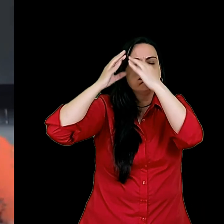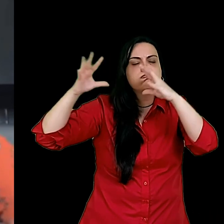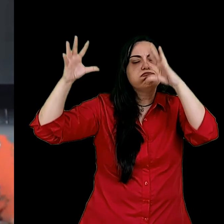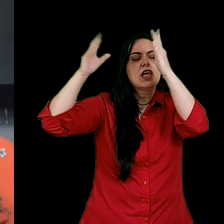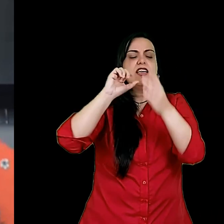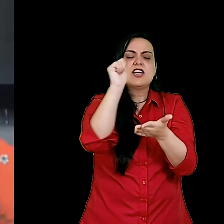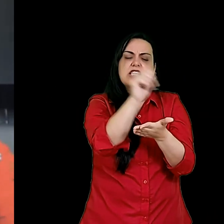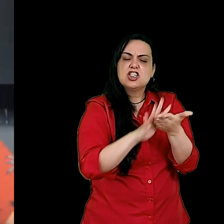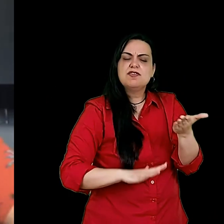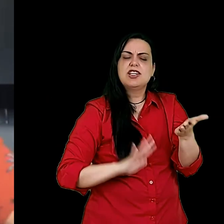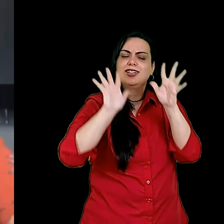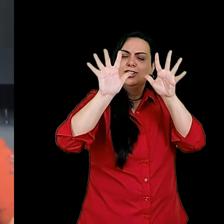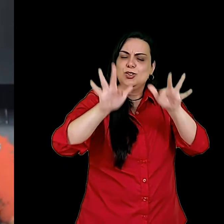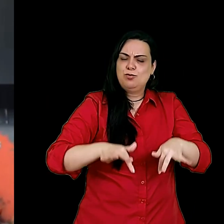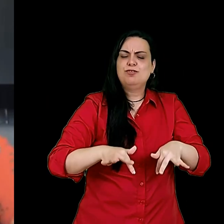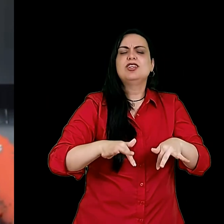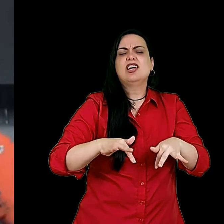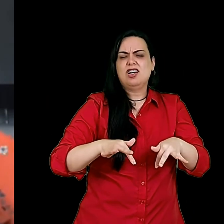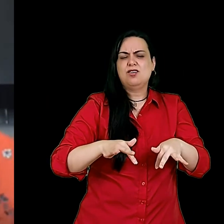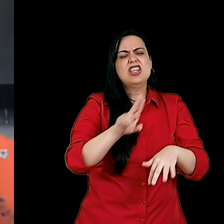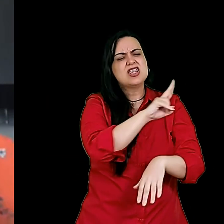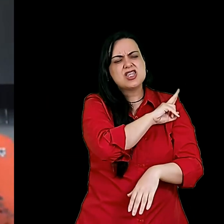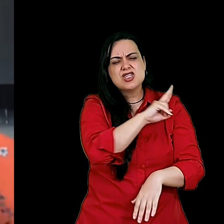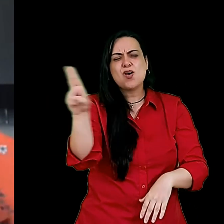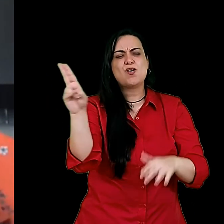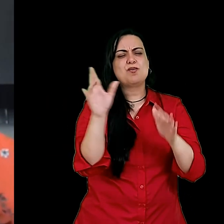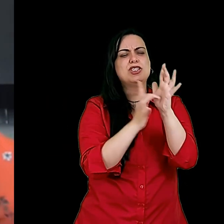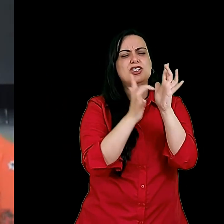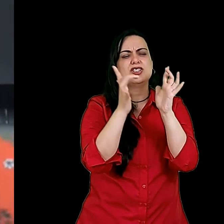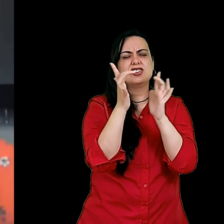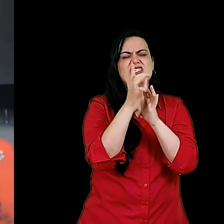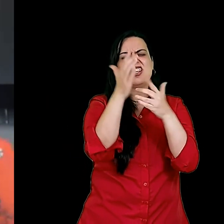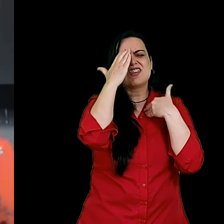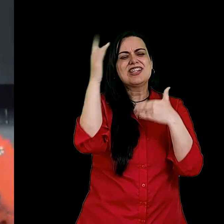e a cumprirem as tarefas no final do trabalho. Em